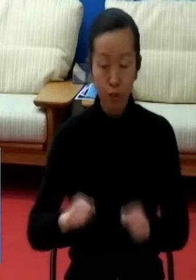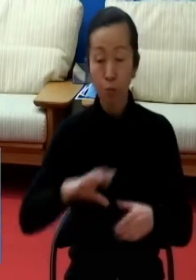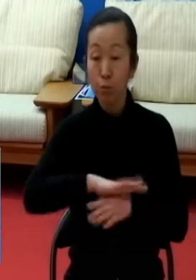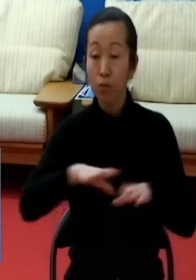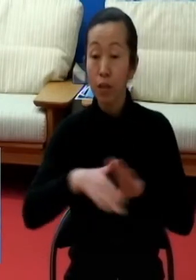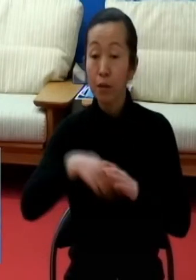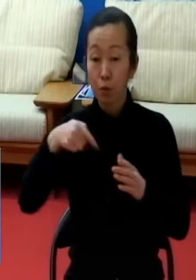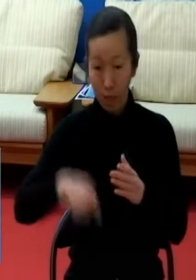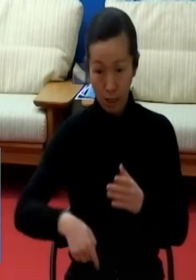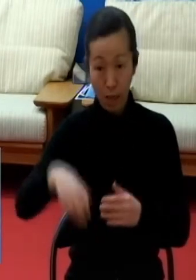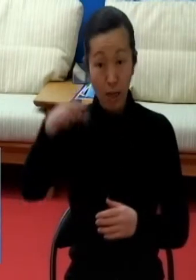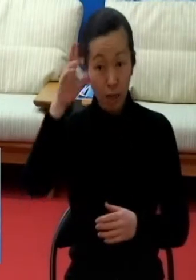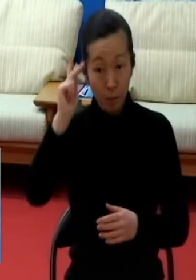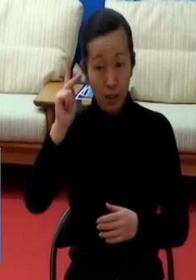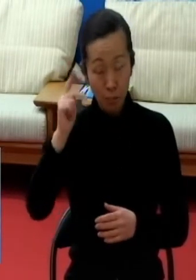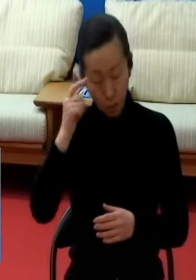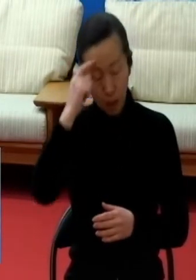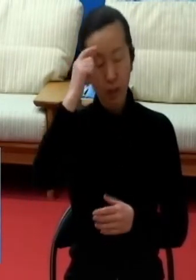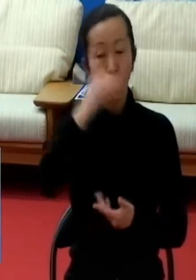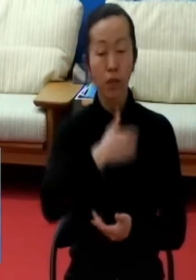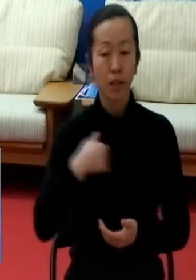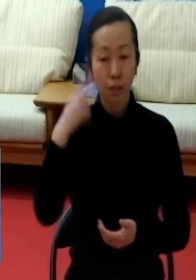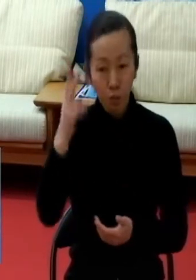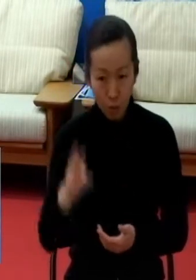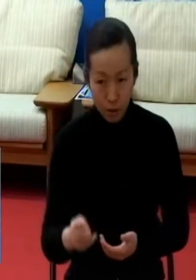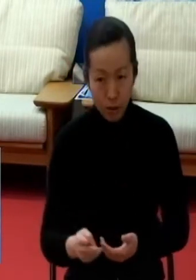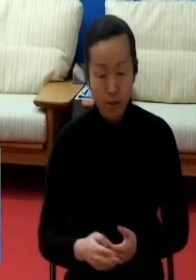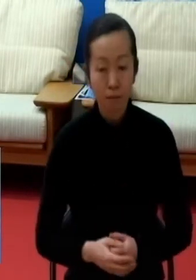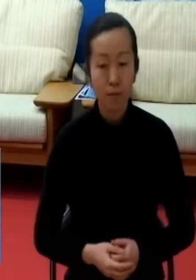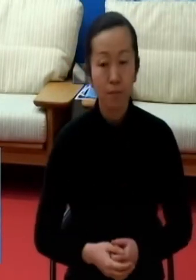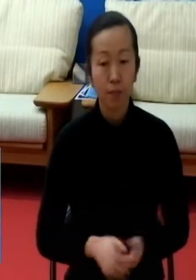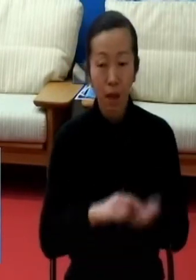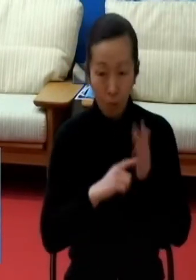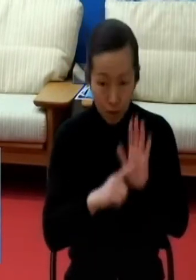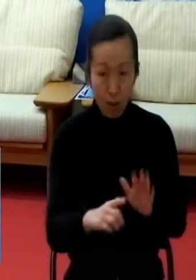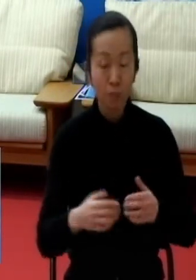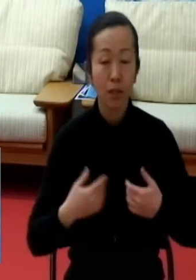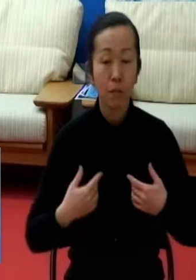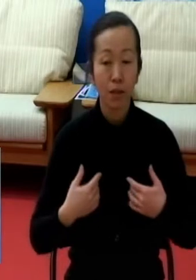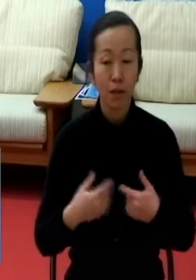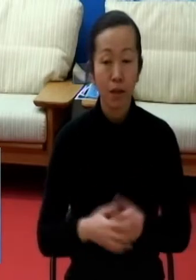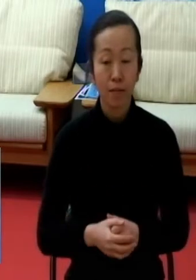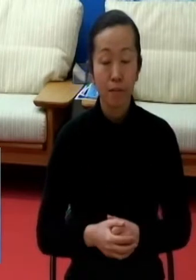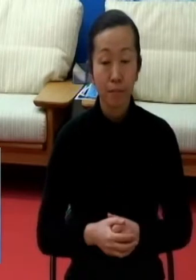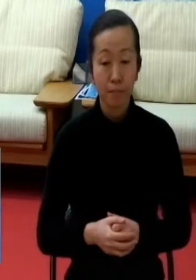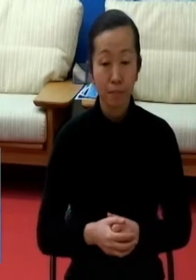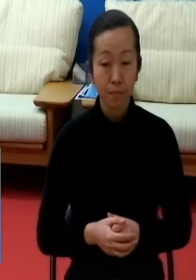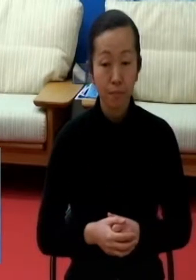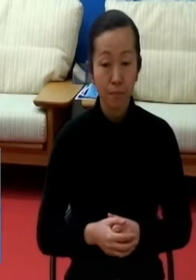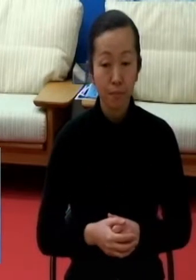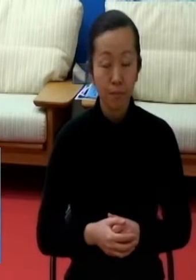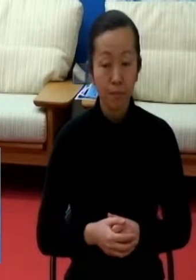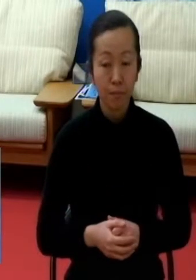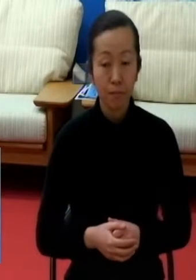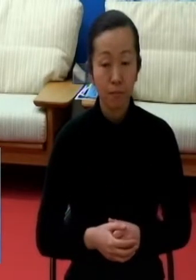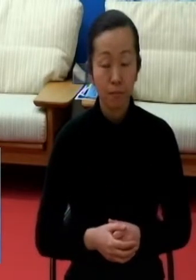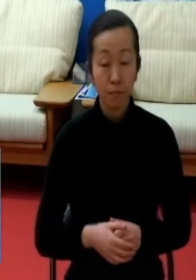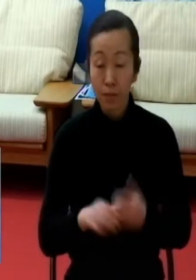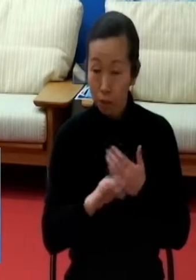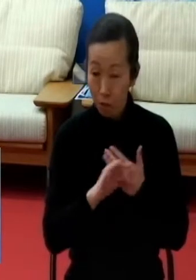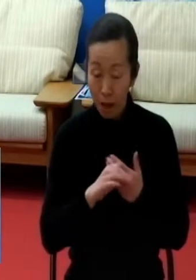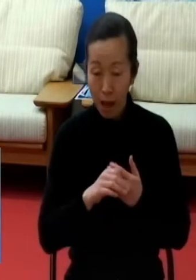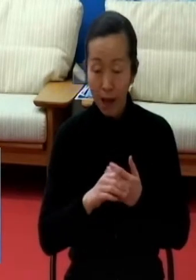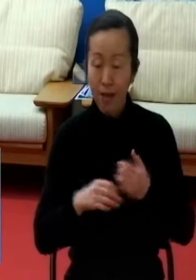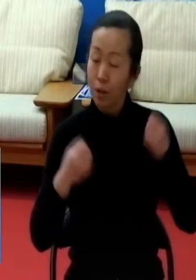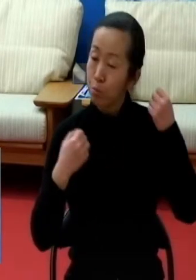文化の中で神様を感じることができるよ 뮤지컬 うに。 속에도 음악 속에도 노래 속에도 전부 다 하나님이 느껴지도록 ミュージカルの中